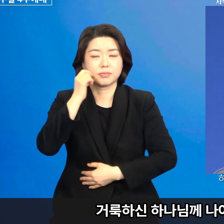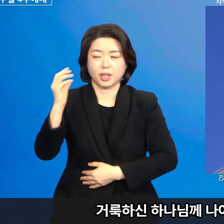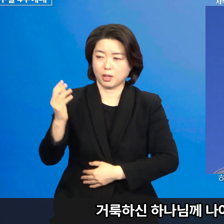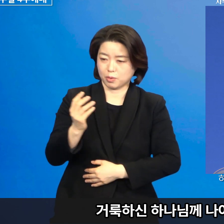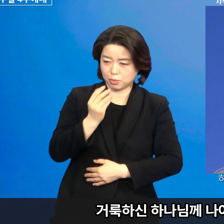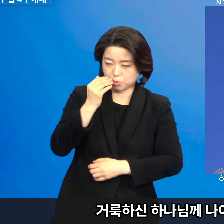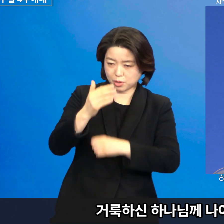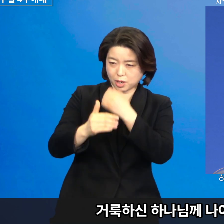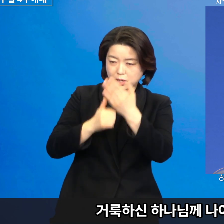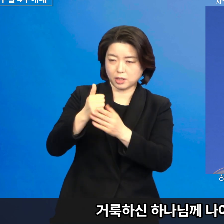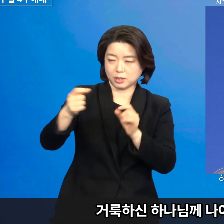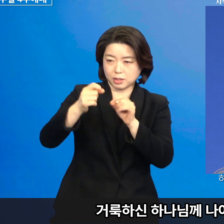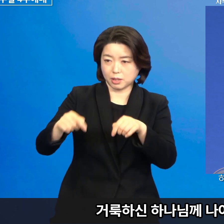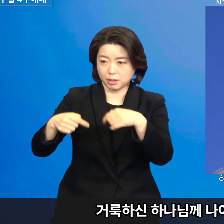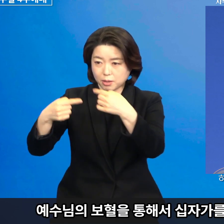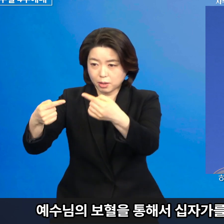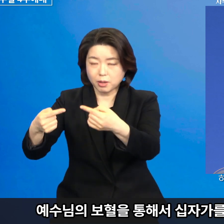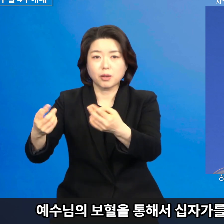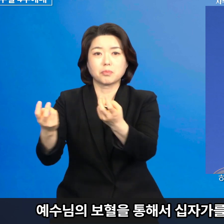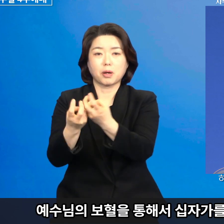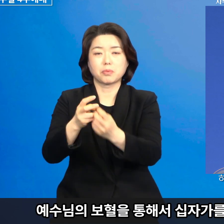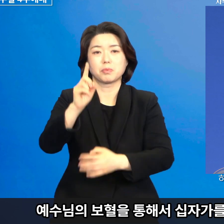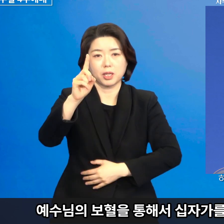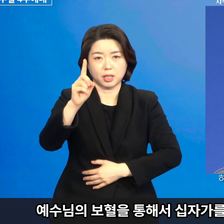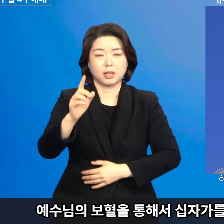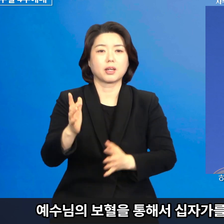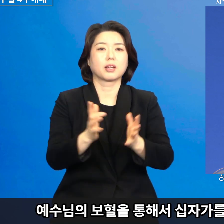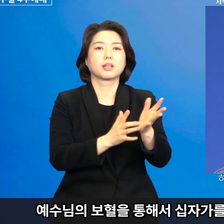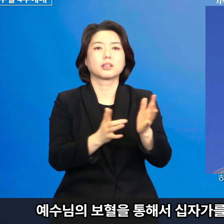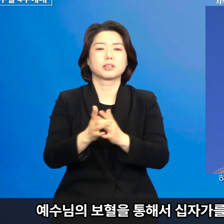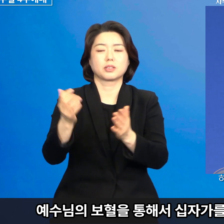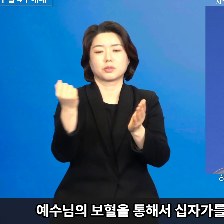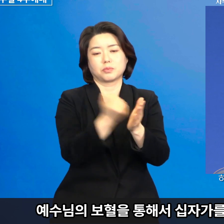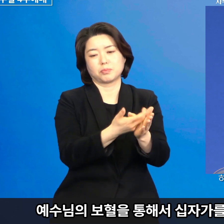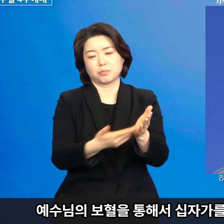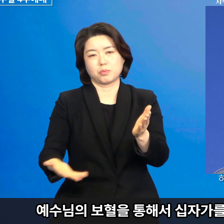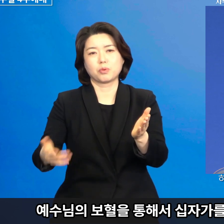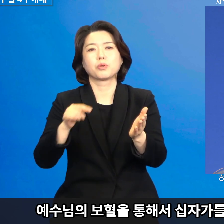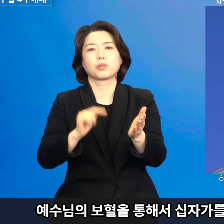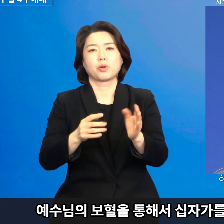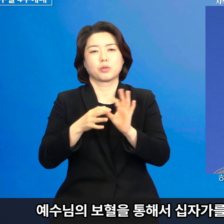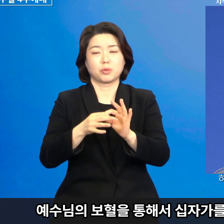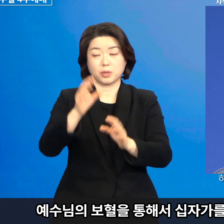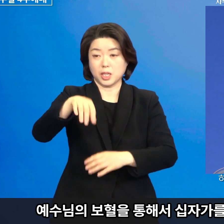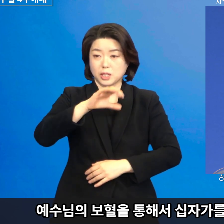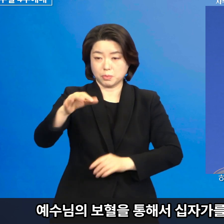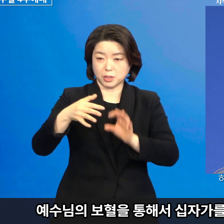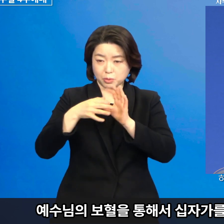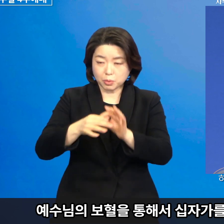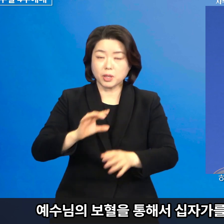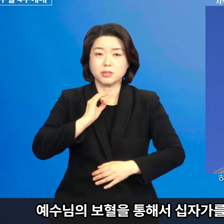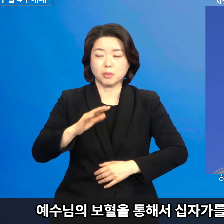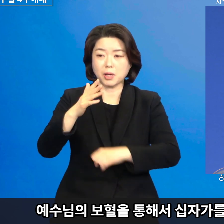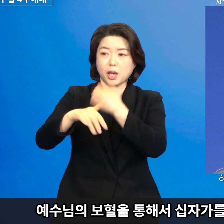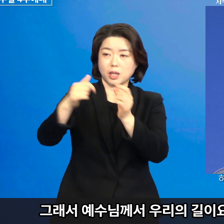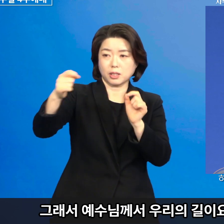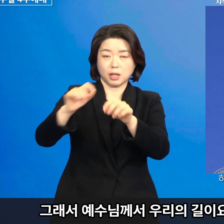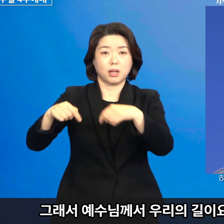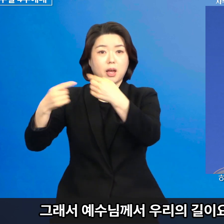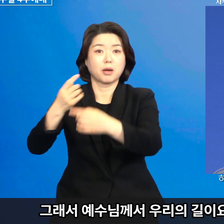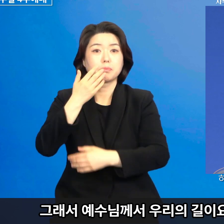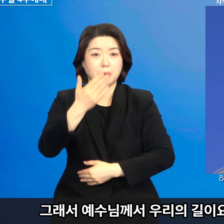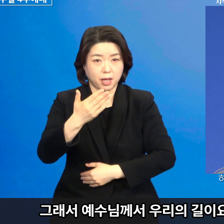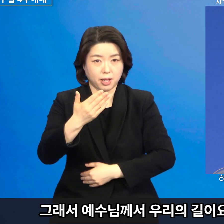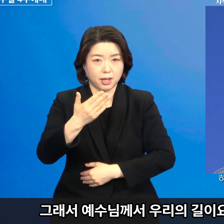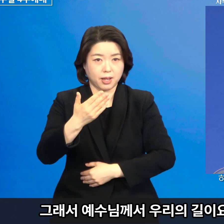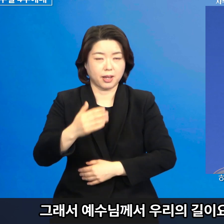하나님께 나아가는 길은 하나인데 예수님의 보혈을 통해서, 십자가를 통해서만 갈 수가 있는 거예요. 그래서